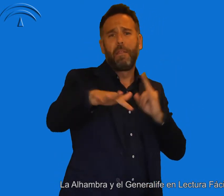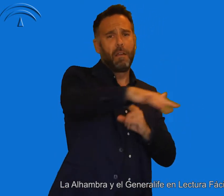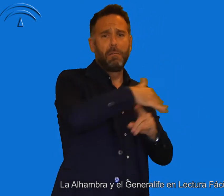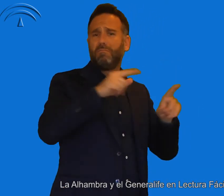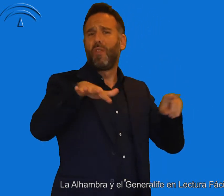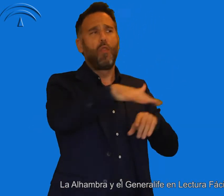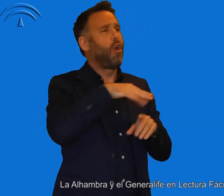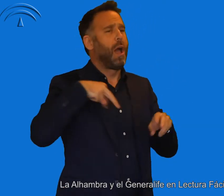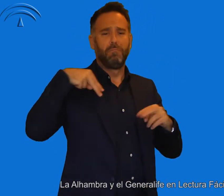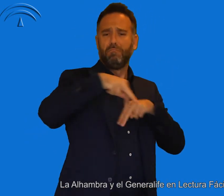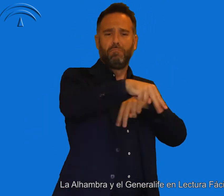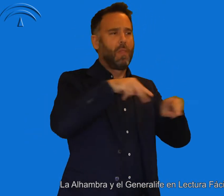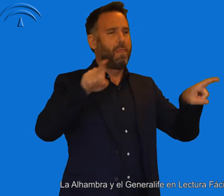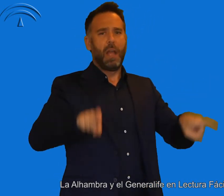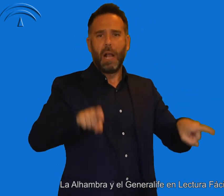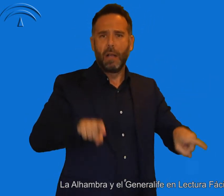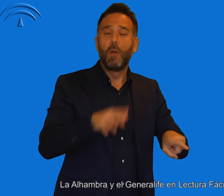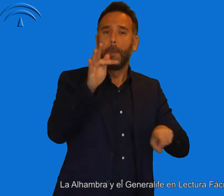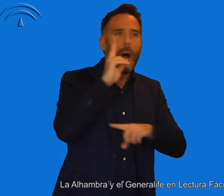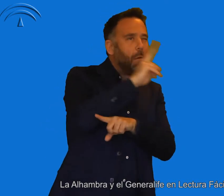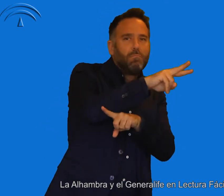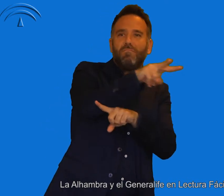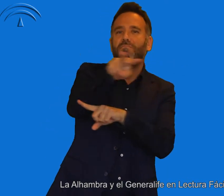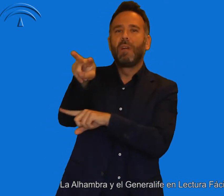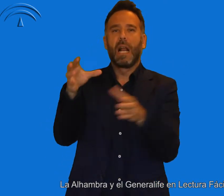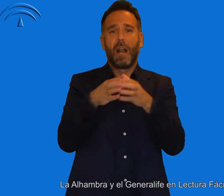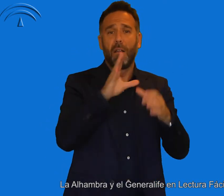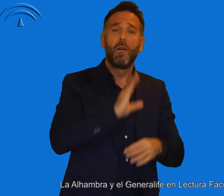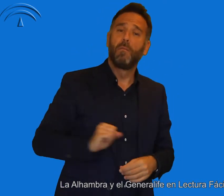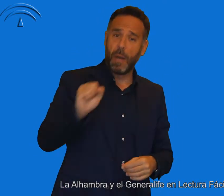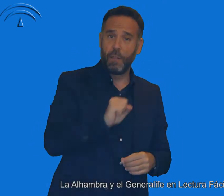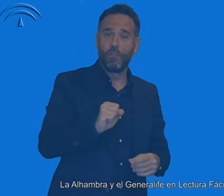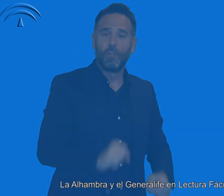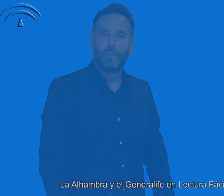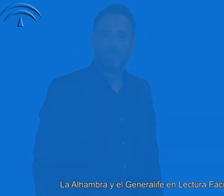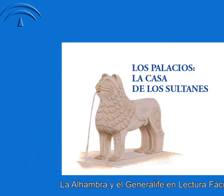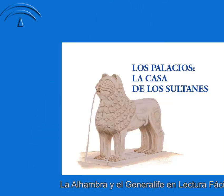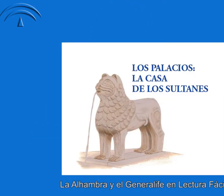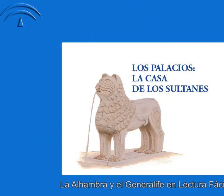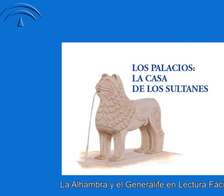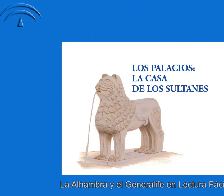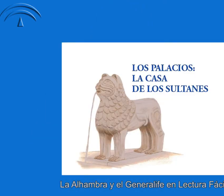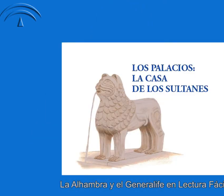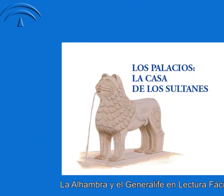Hoy, el viejo foso de la fortaleza es un lugar de descanso, un jardín y un mirador de Granada.